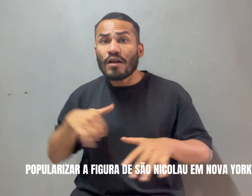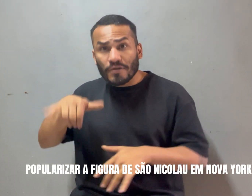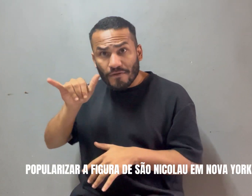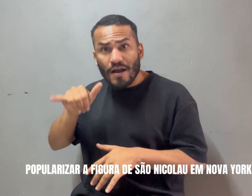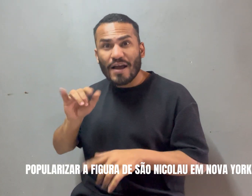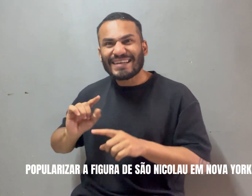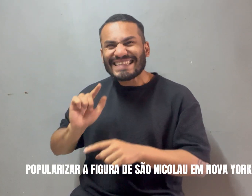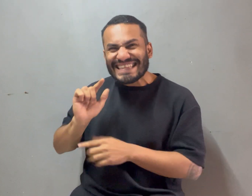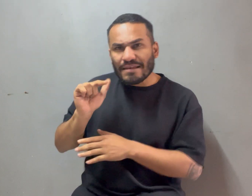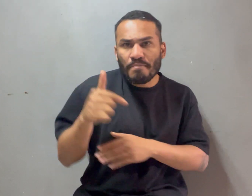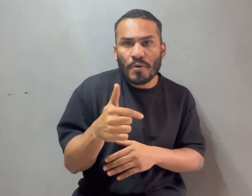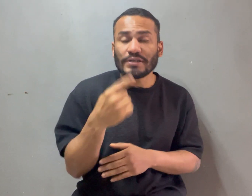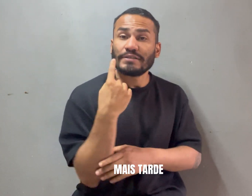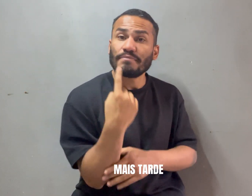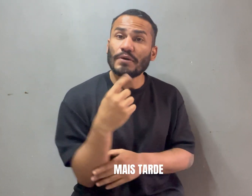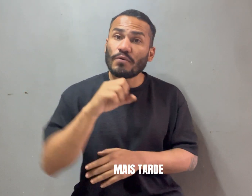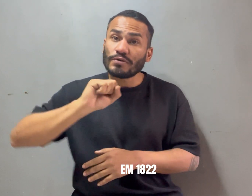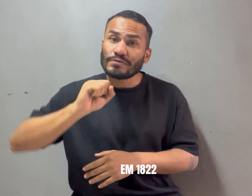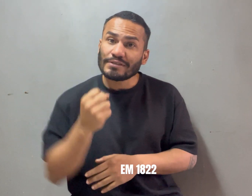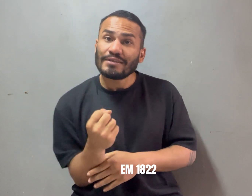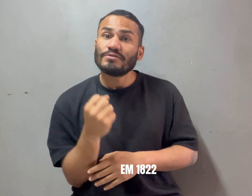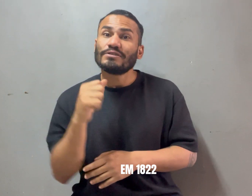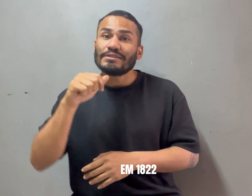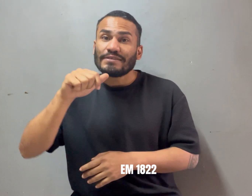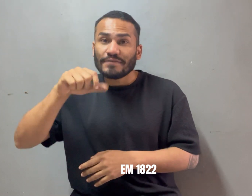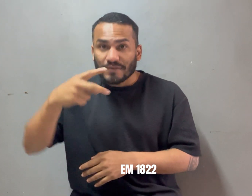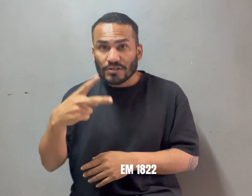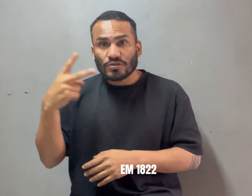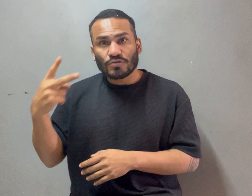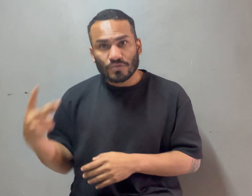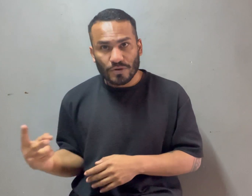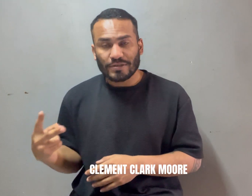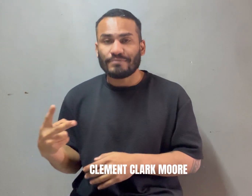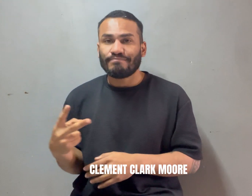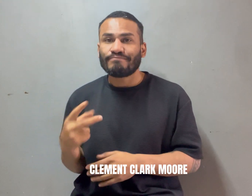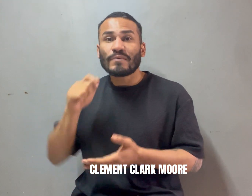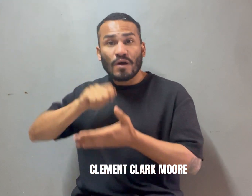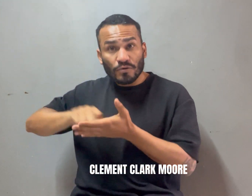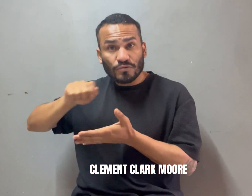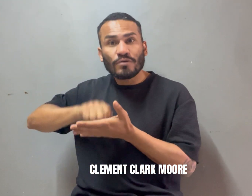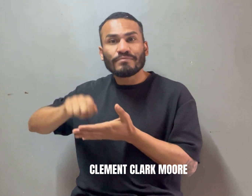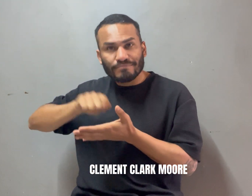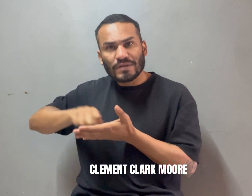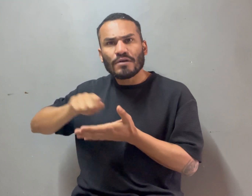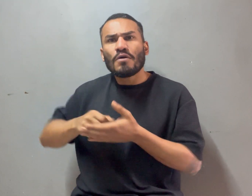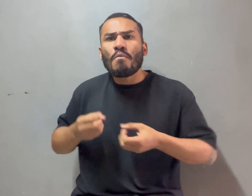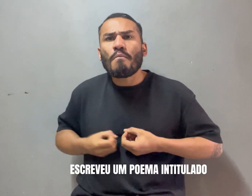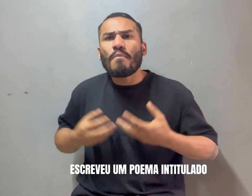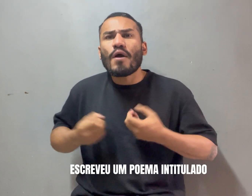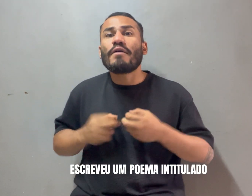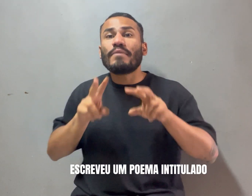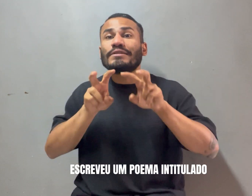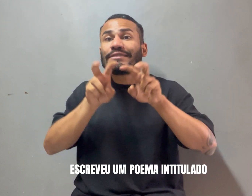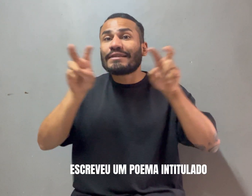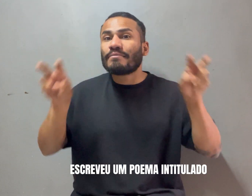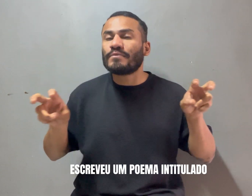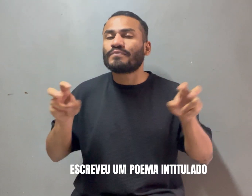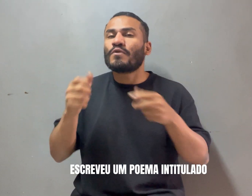Nova York. Mais tarde, em 1822, Clement Clarke Moore escreveu um poema intitulado